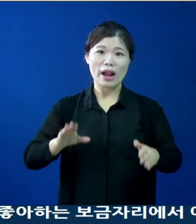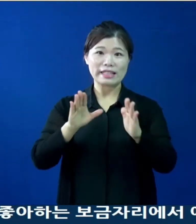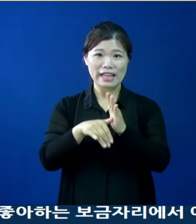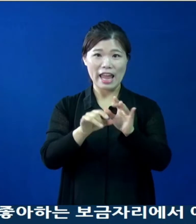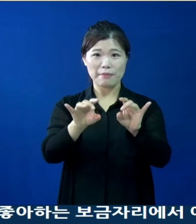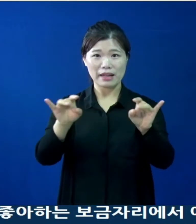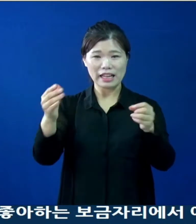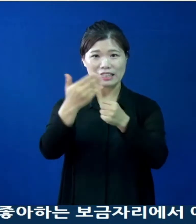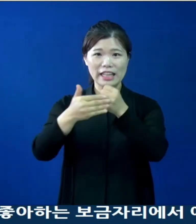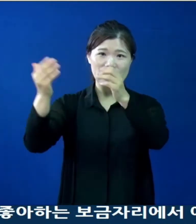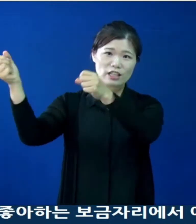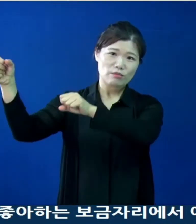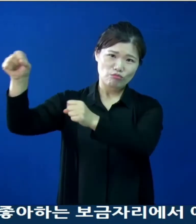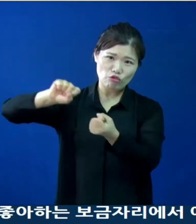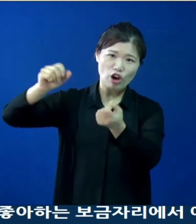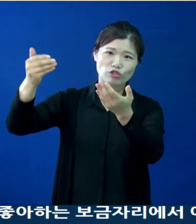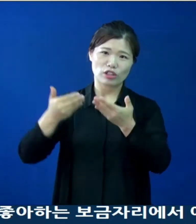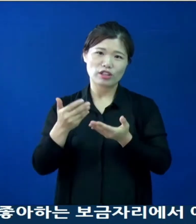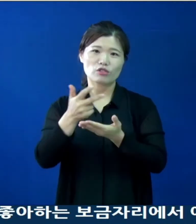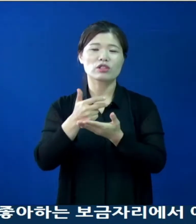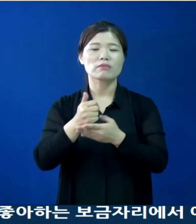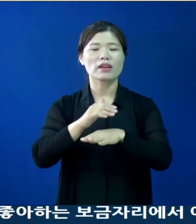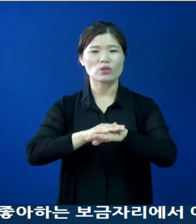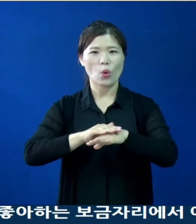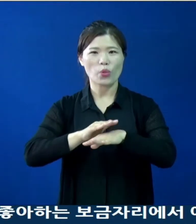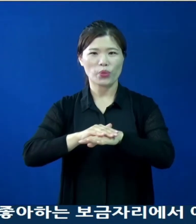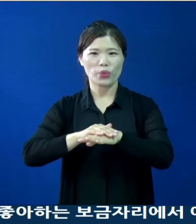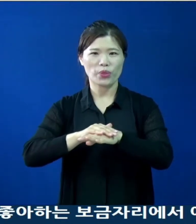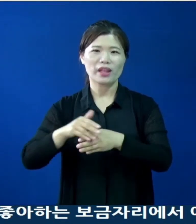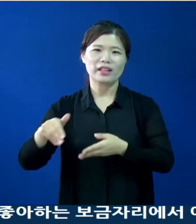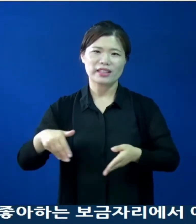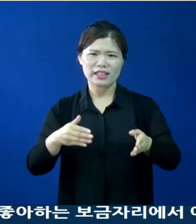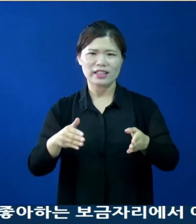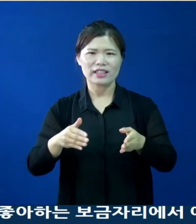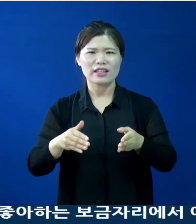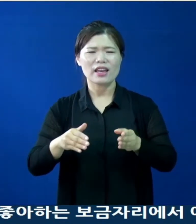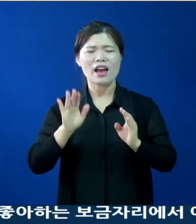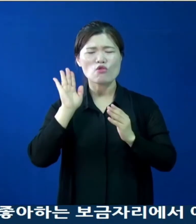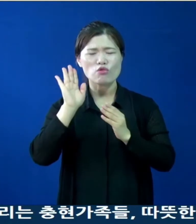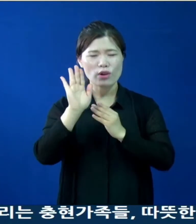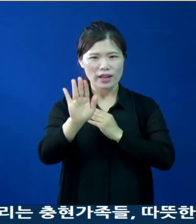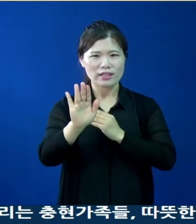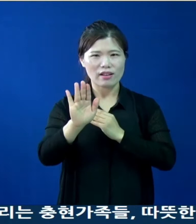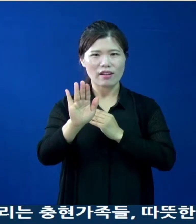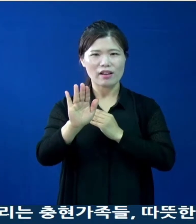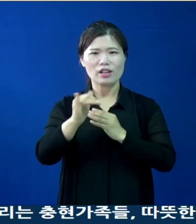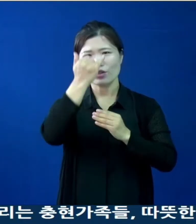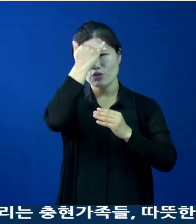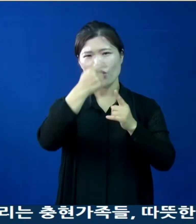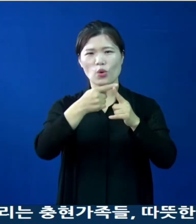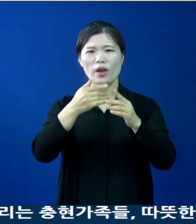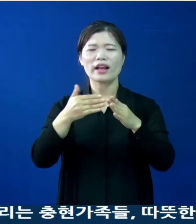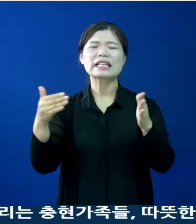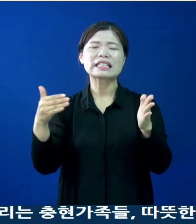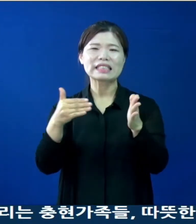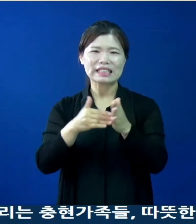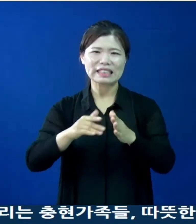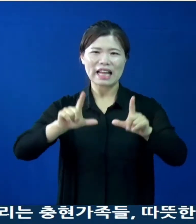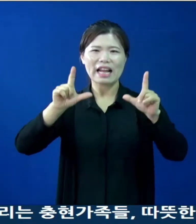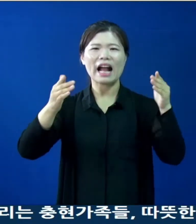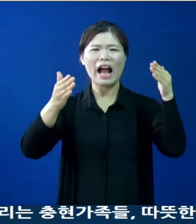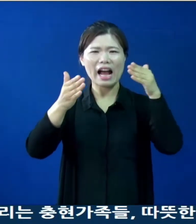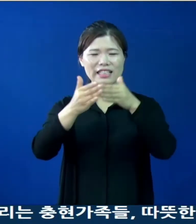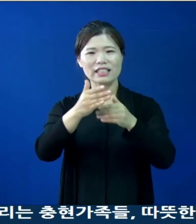부어주셨던 주님의 손길이 이후에 이 땅의 충영교회가 계속되는 끝날까지 더 큰